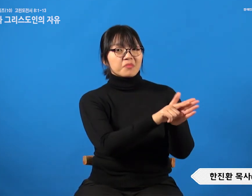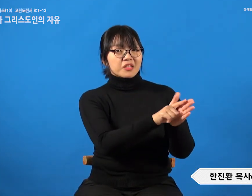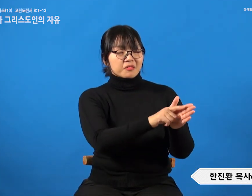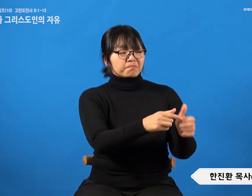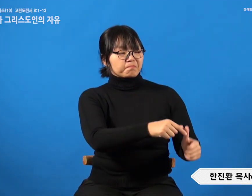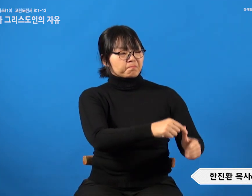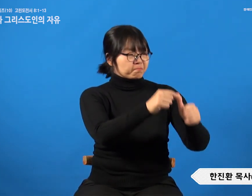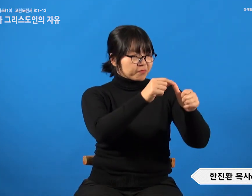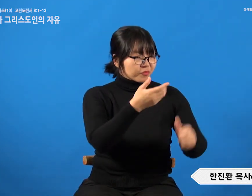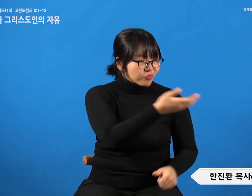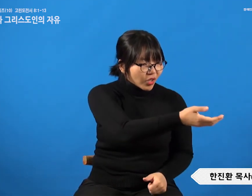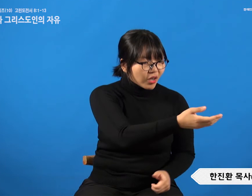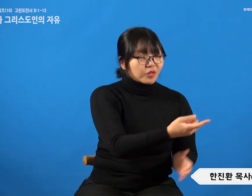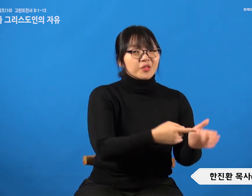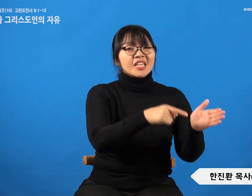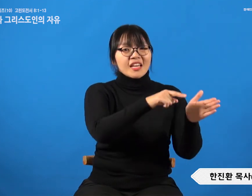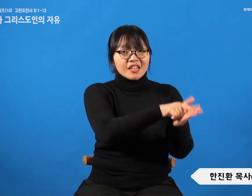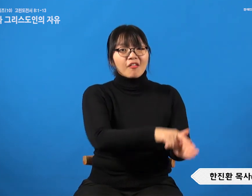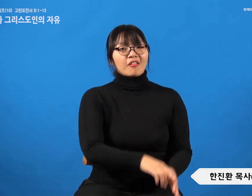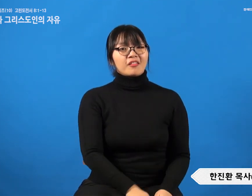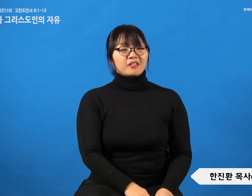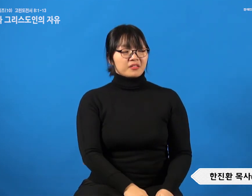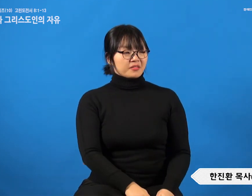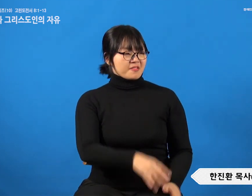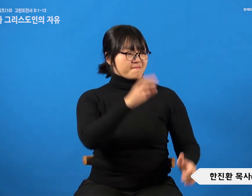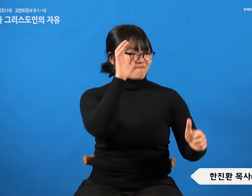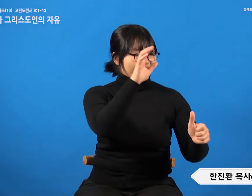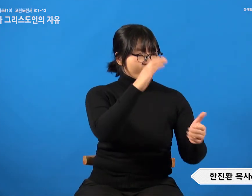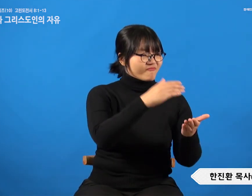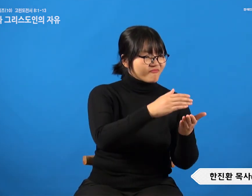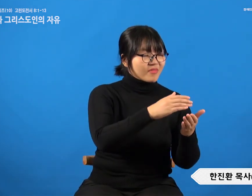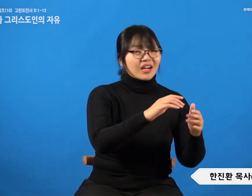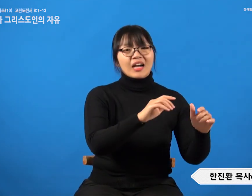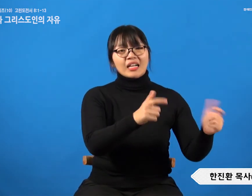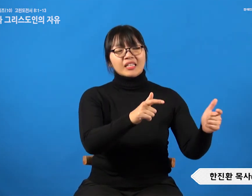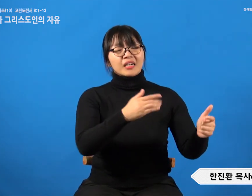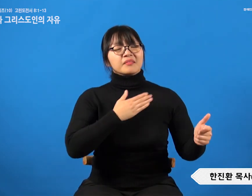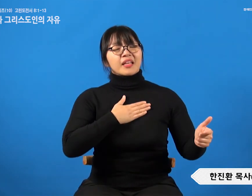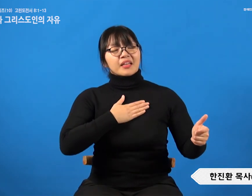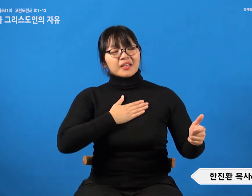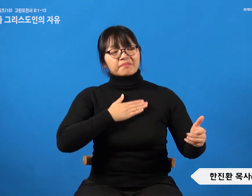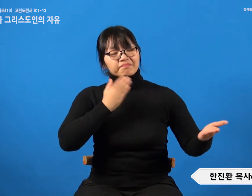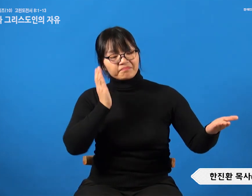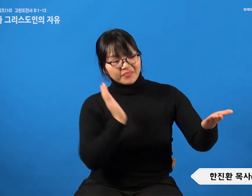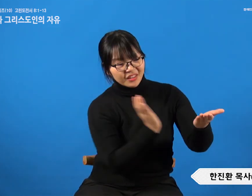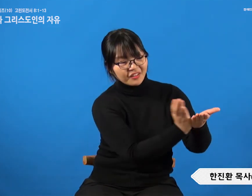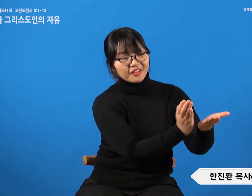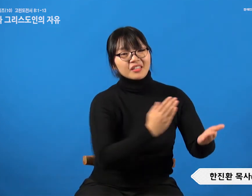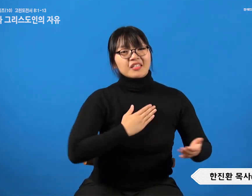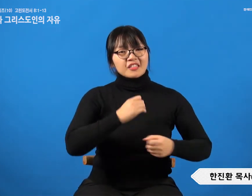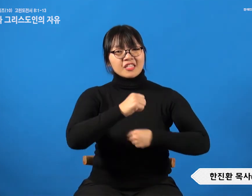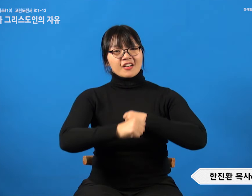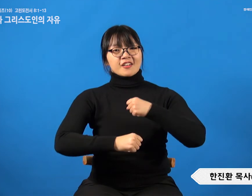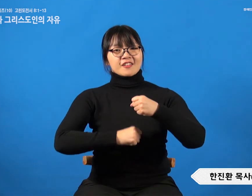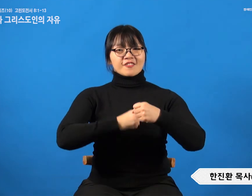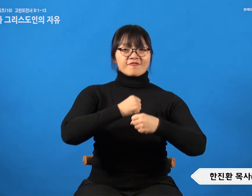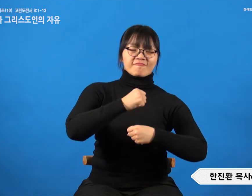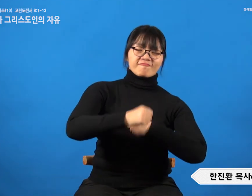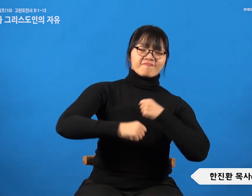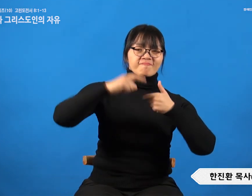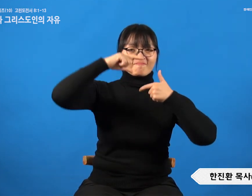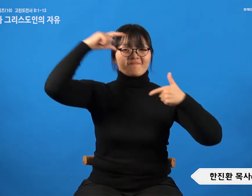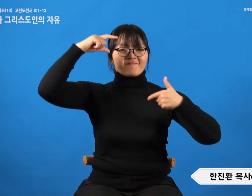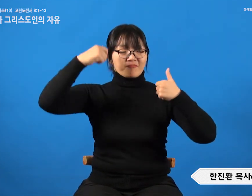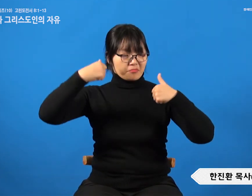어떻게든지 건져 구원해내기 위해서 내려가야 합니다. 필요하다면 내 자유도 포기하고